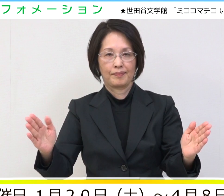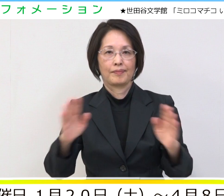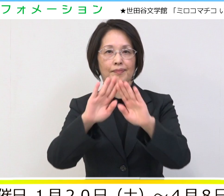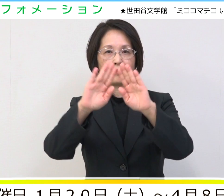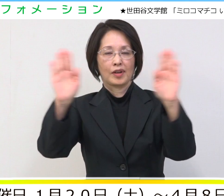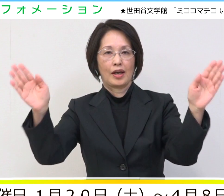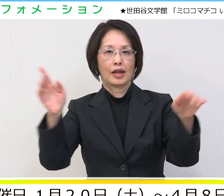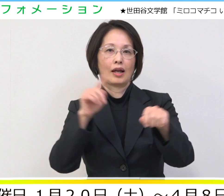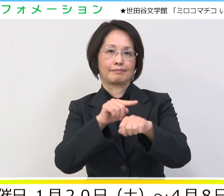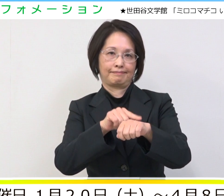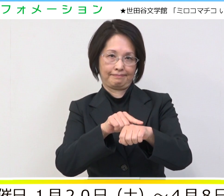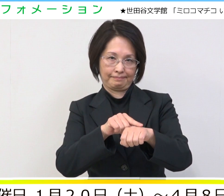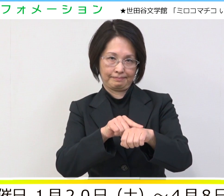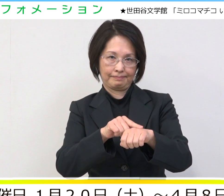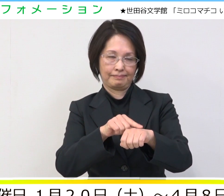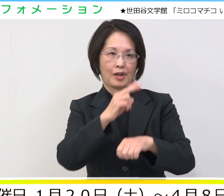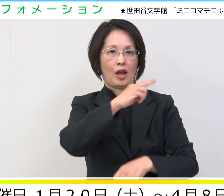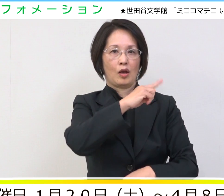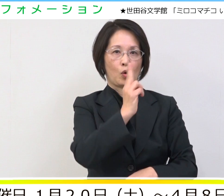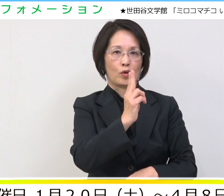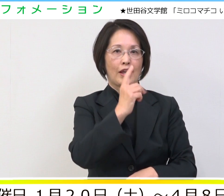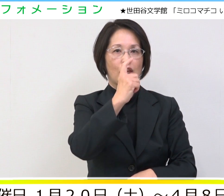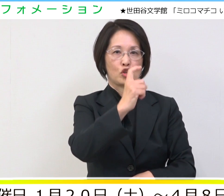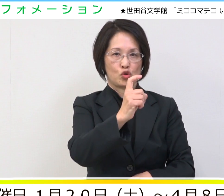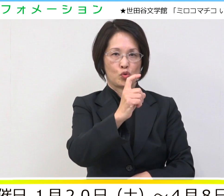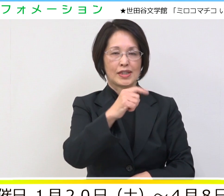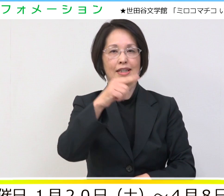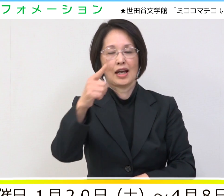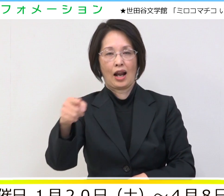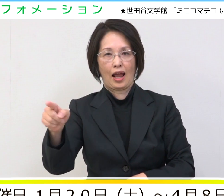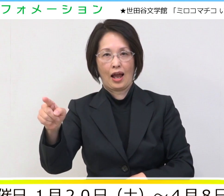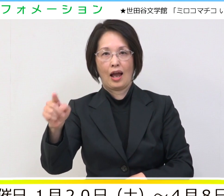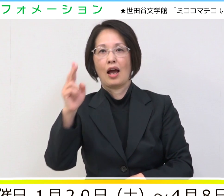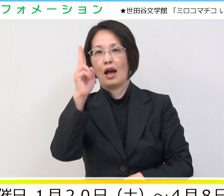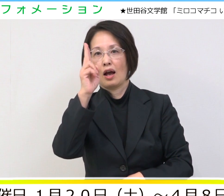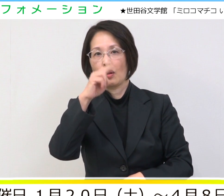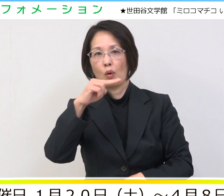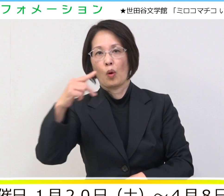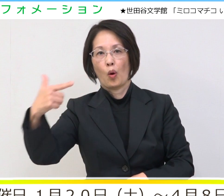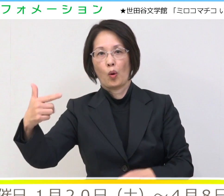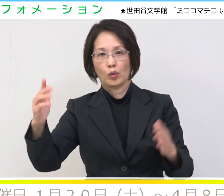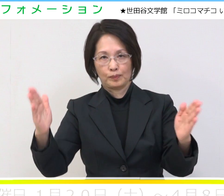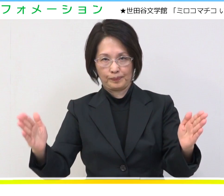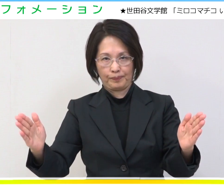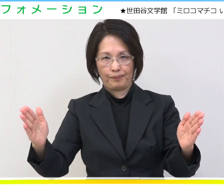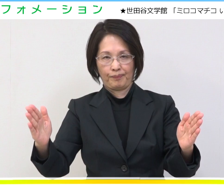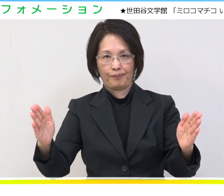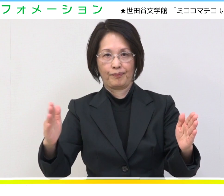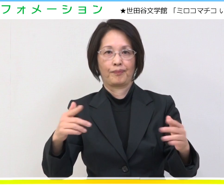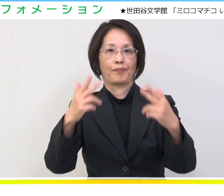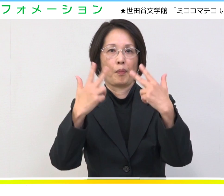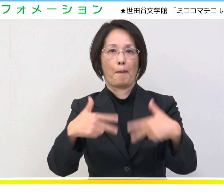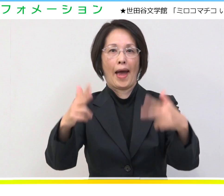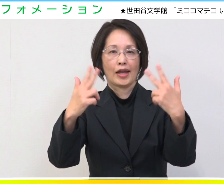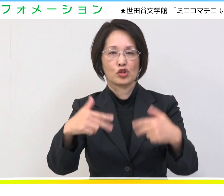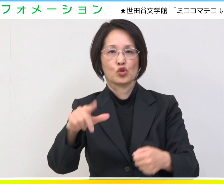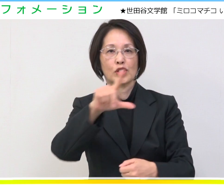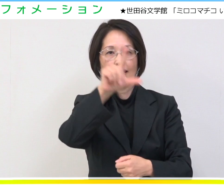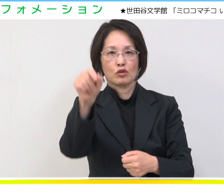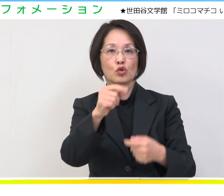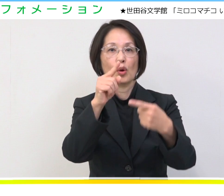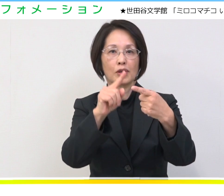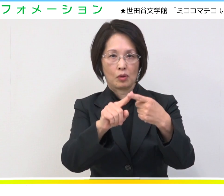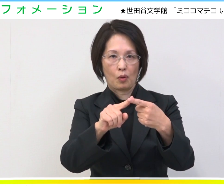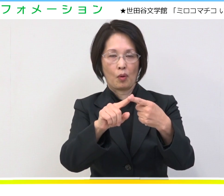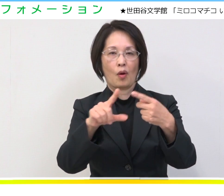開館時間は午前10時から午後6時毎週月曜日と